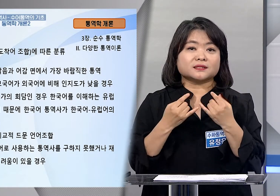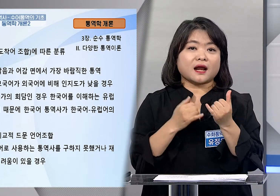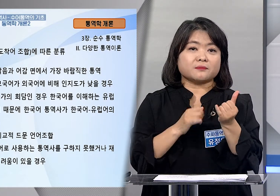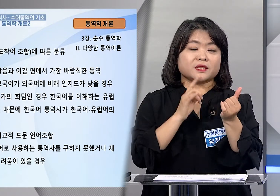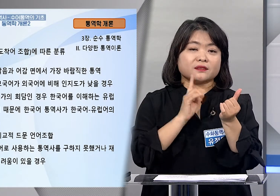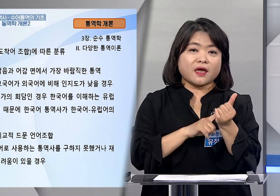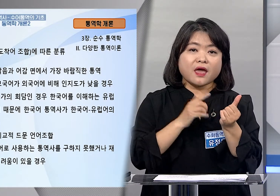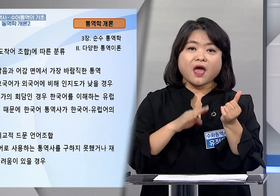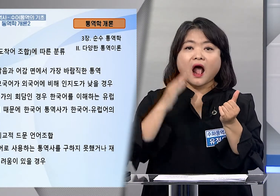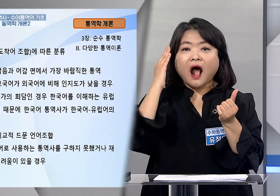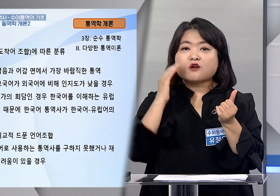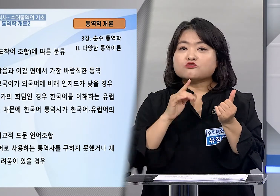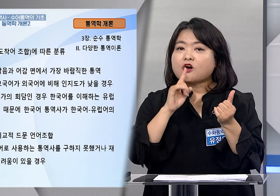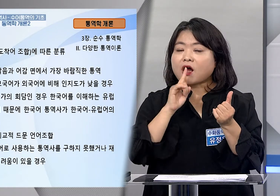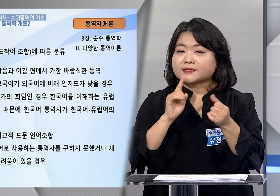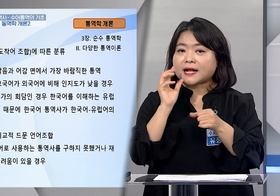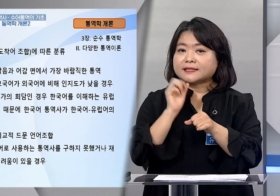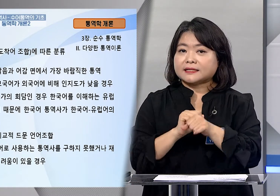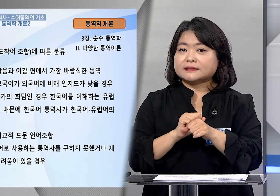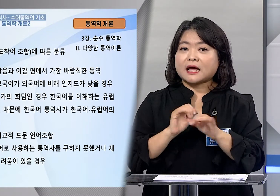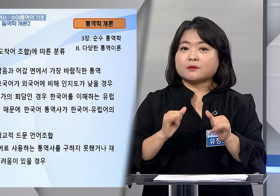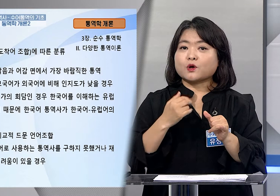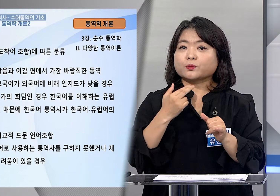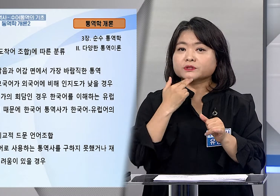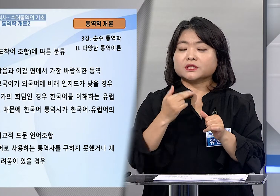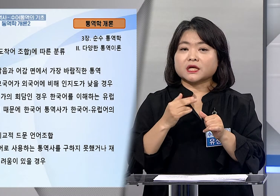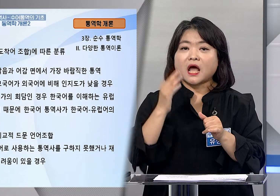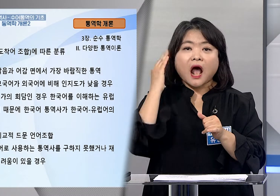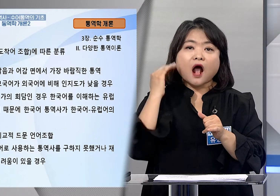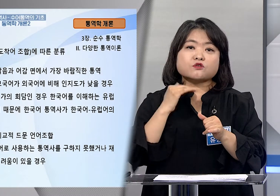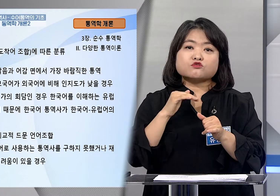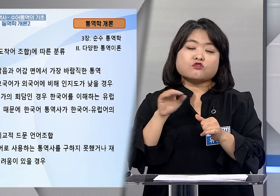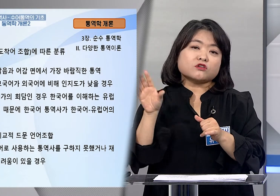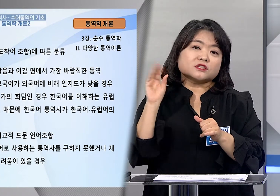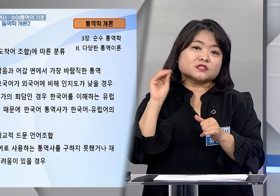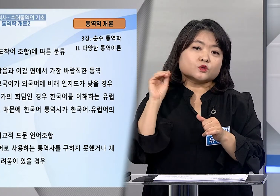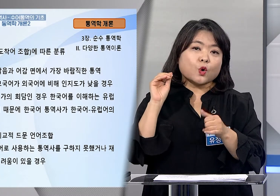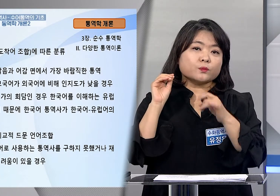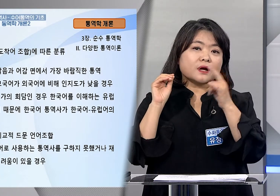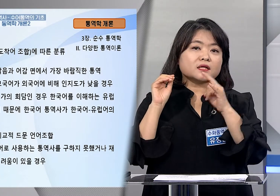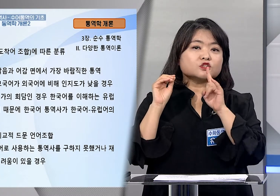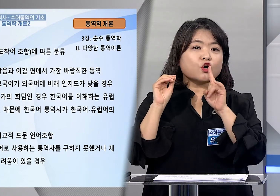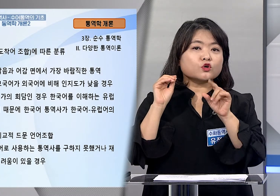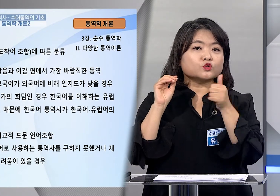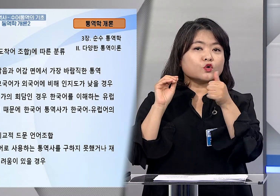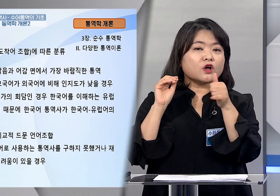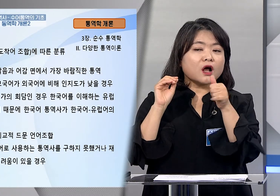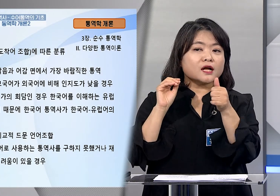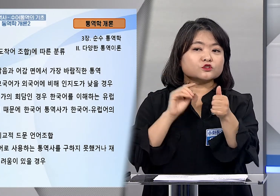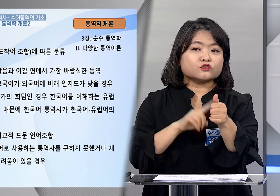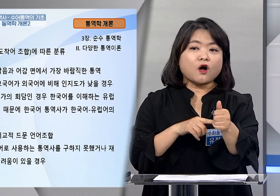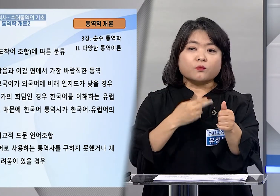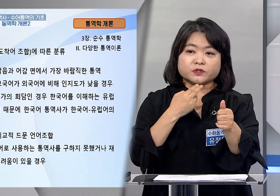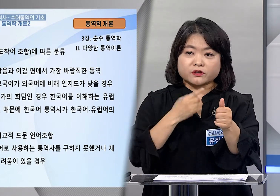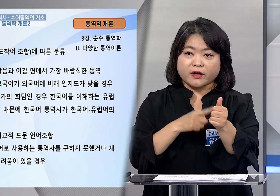사람인데 한국어가 잘 되는 사람이 없으니 한국어를 듣고 프랑스어로 통역할 수가 없는 거예요.